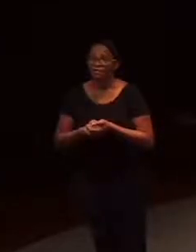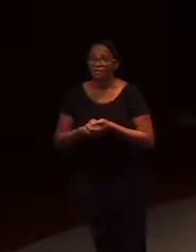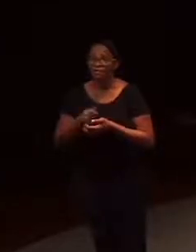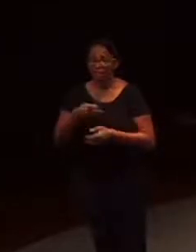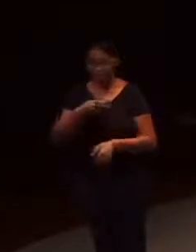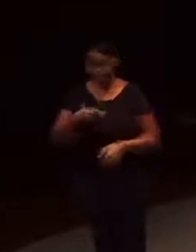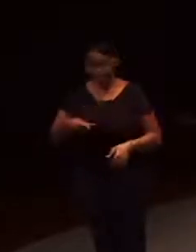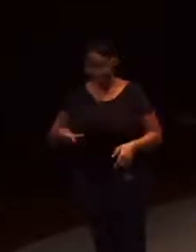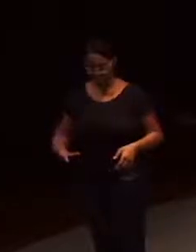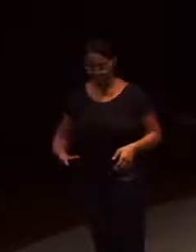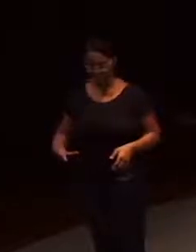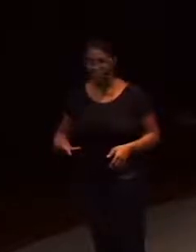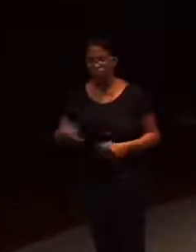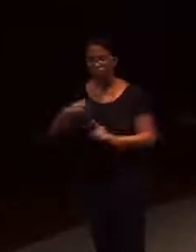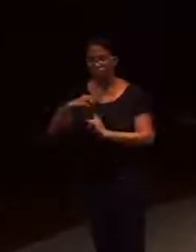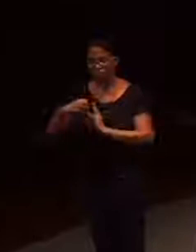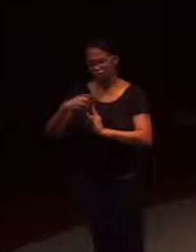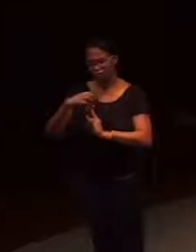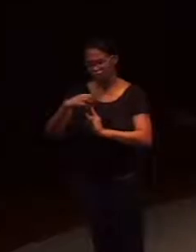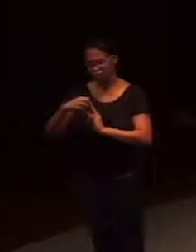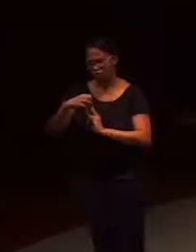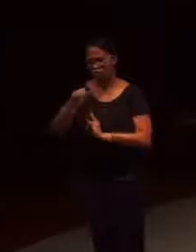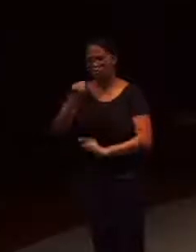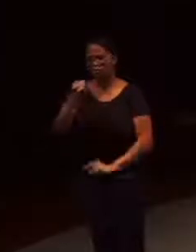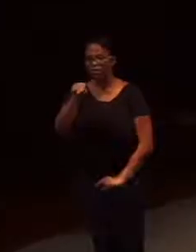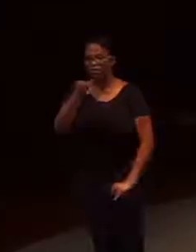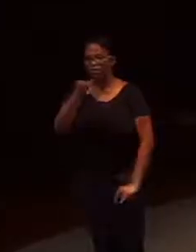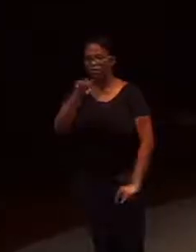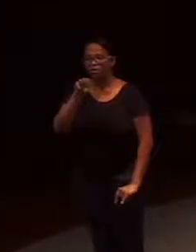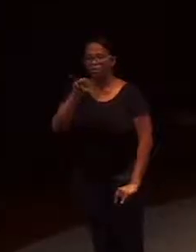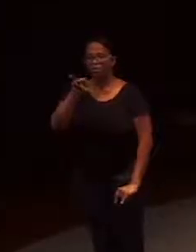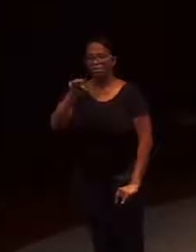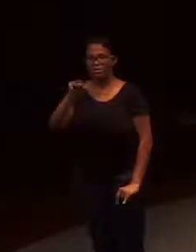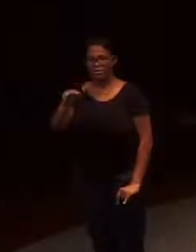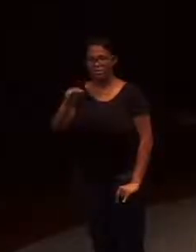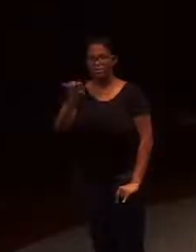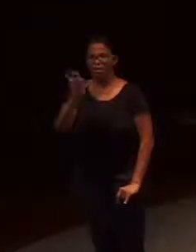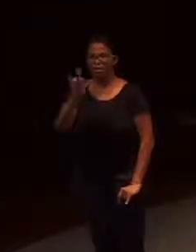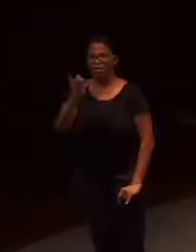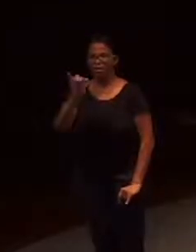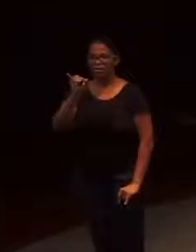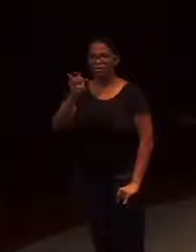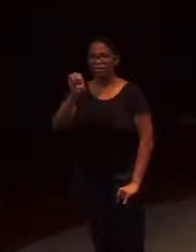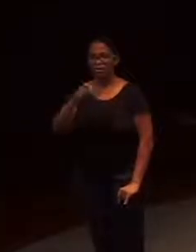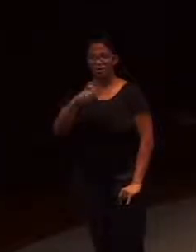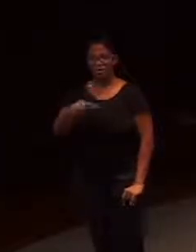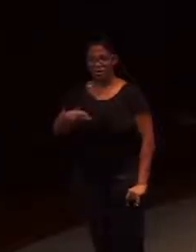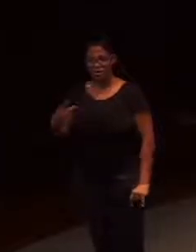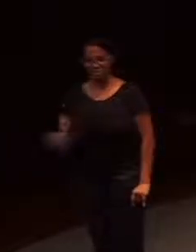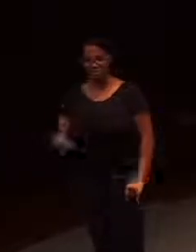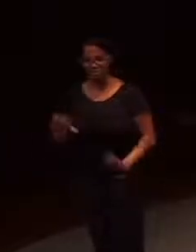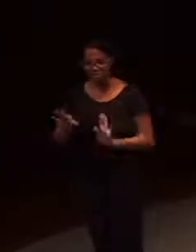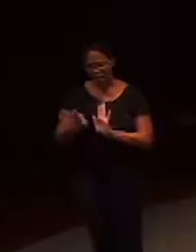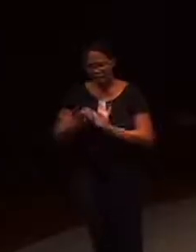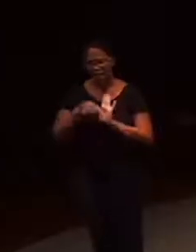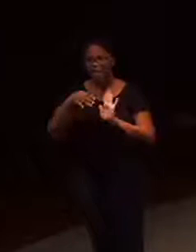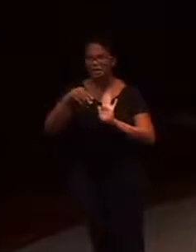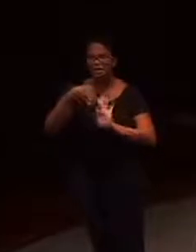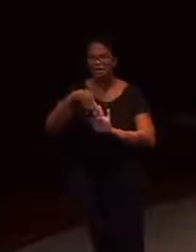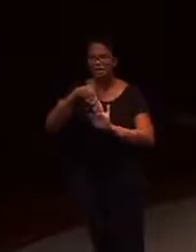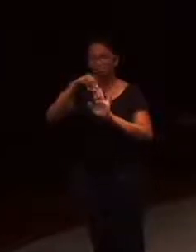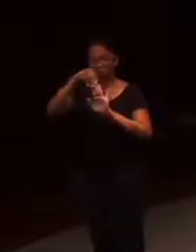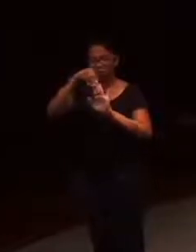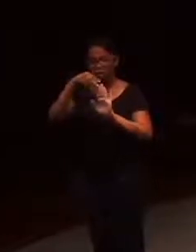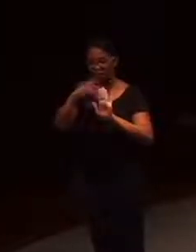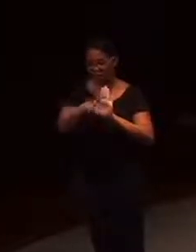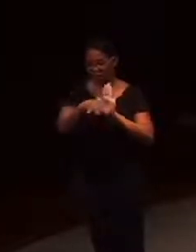presidência da Fiocruz, a Nízia Trindade, presidente da Fiocruz, assina essa portaria, publica essa